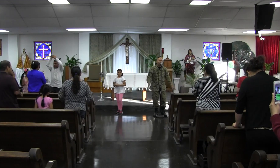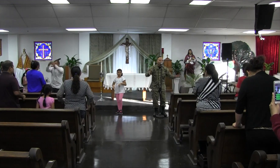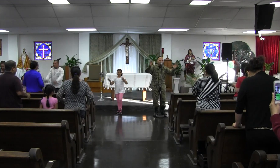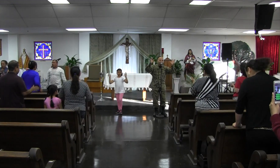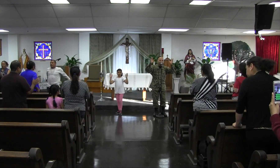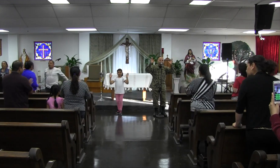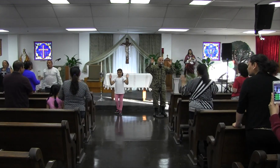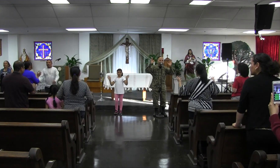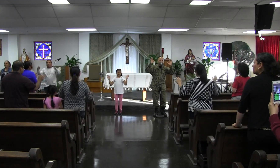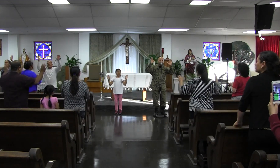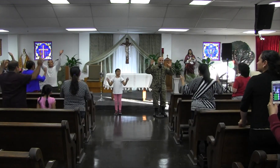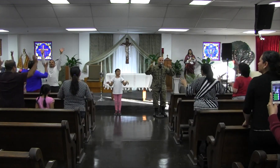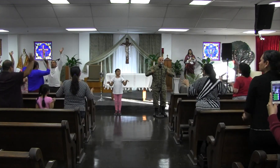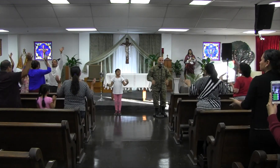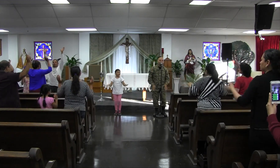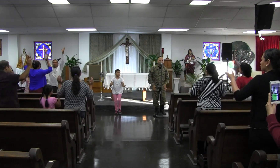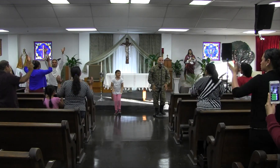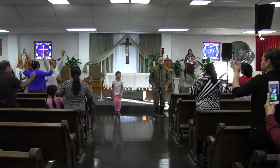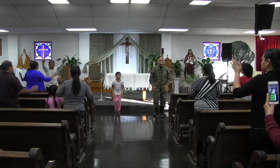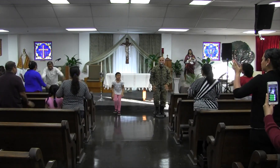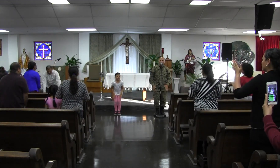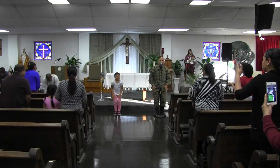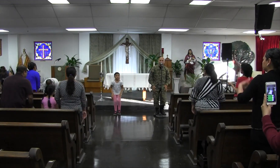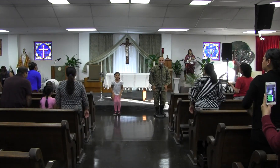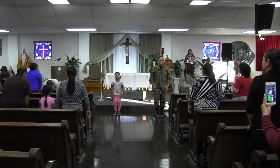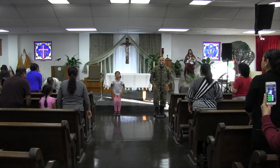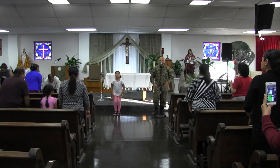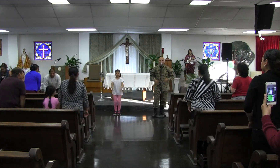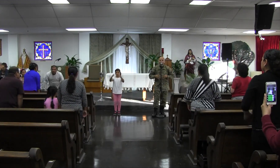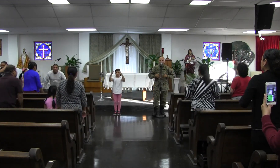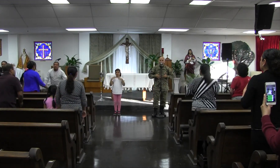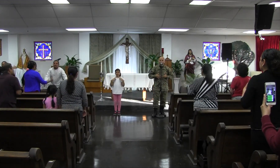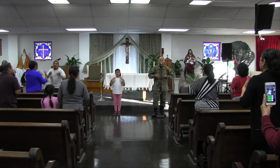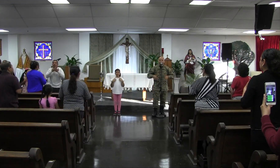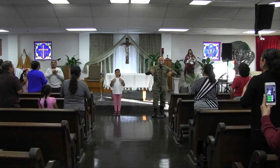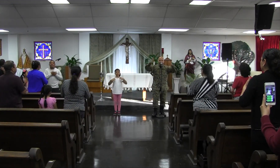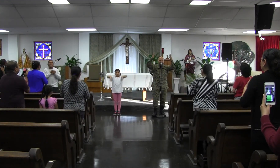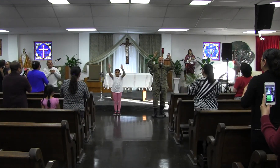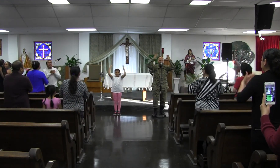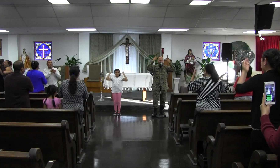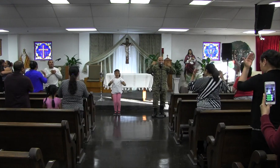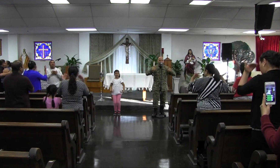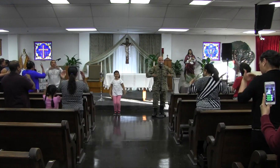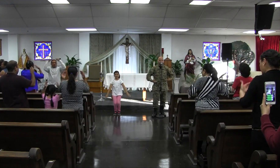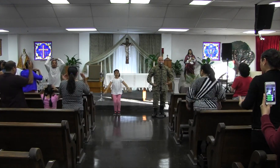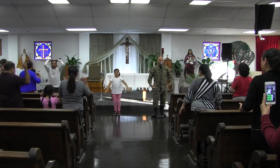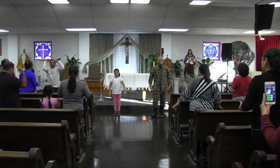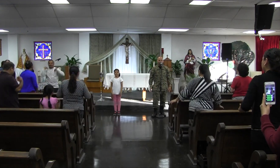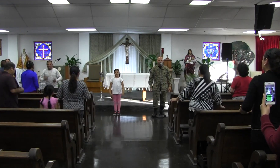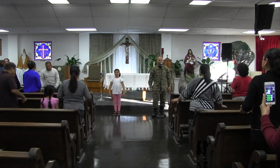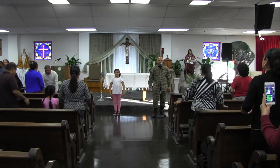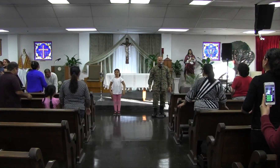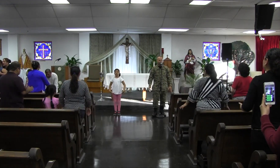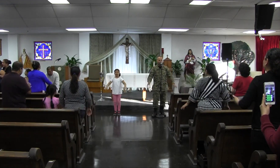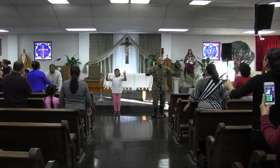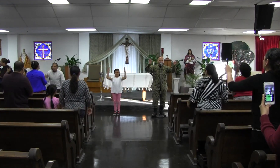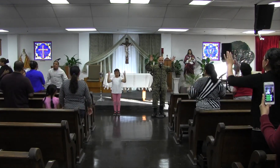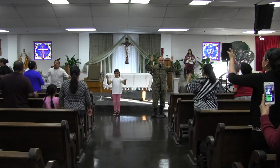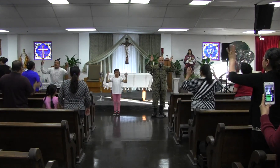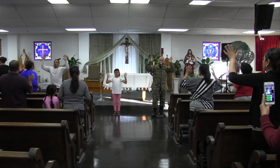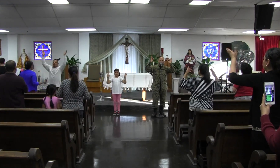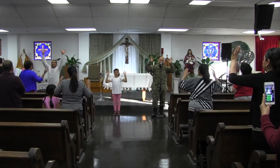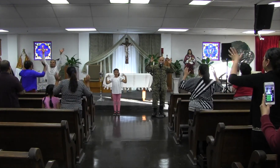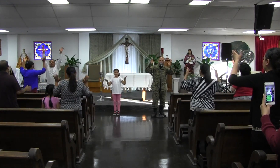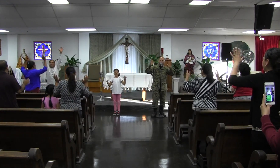Dios. Lo siento en mis manos, lo siento en mis pies, lo siento en mi alma y en todo mi ser.